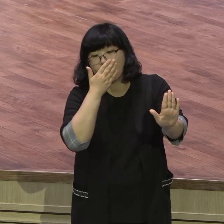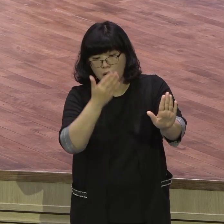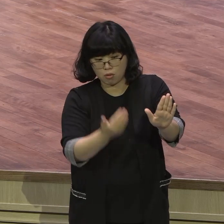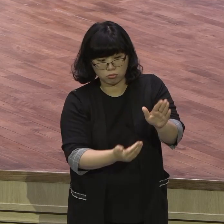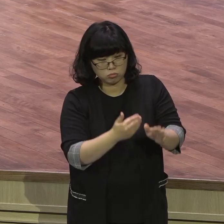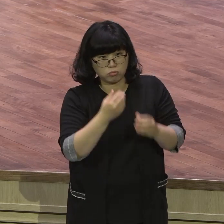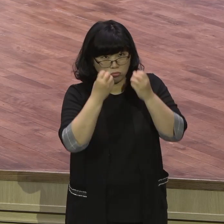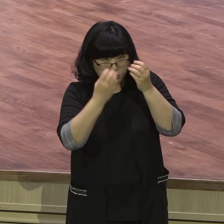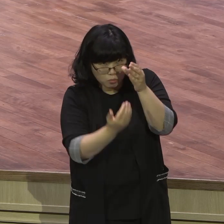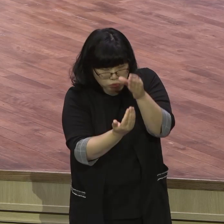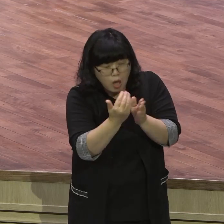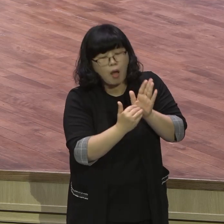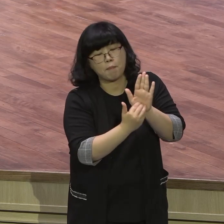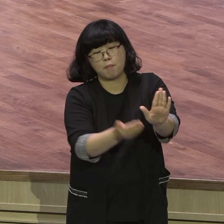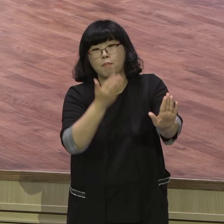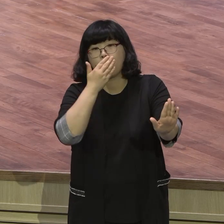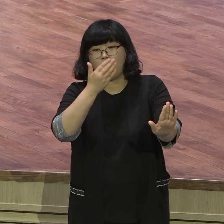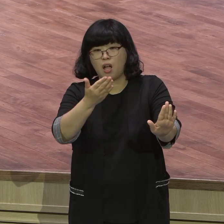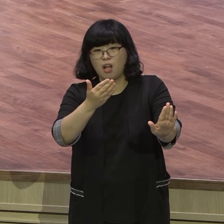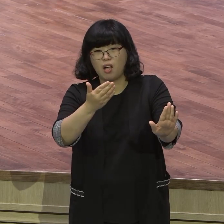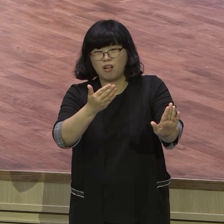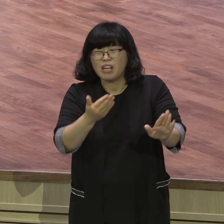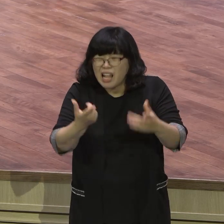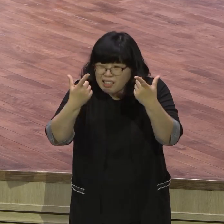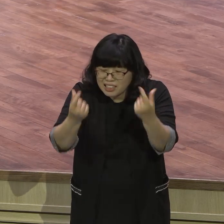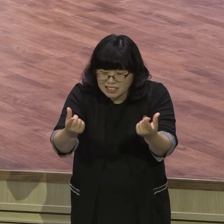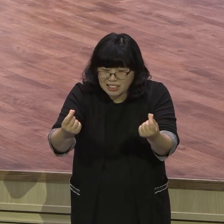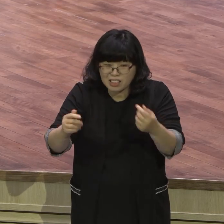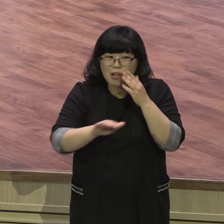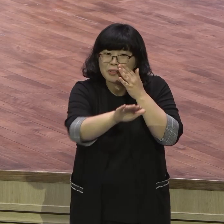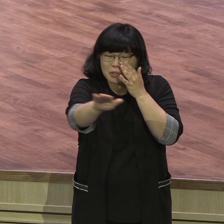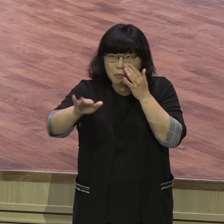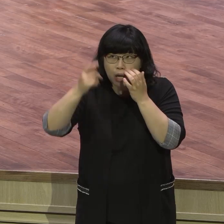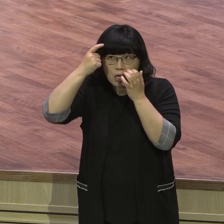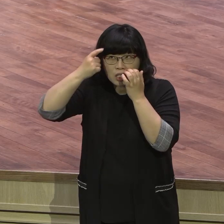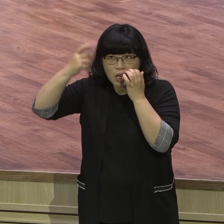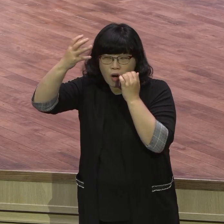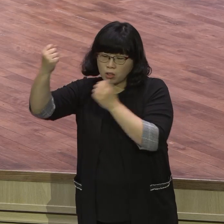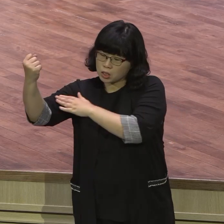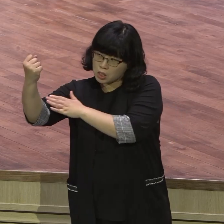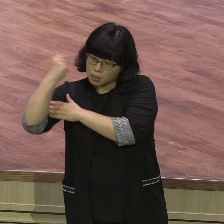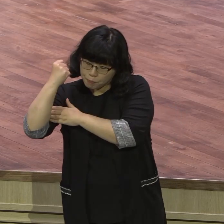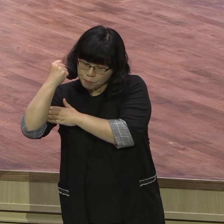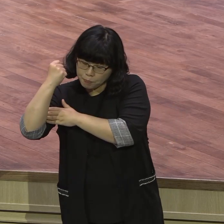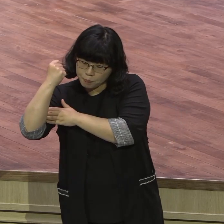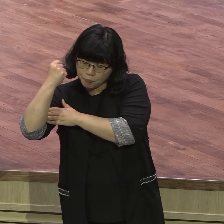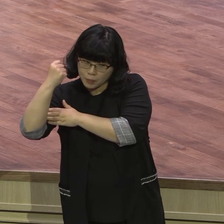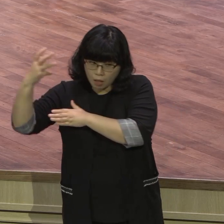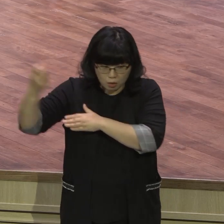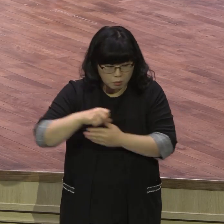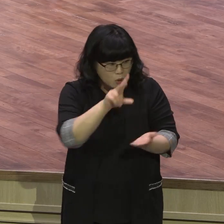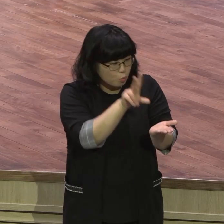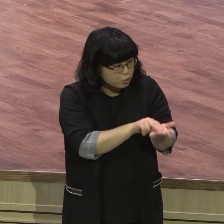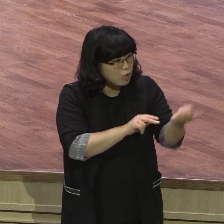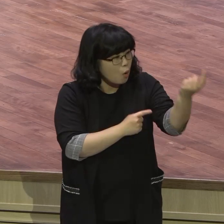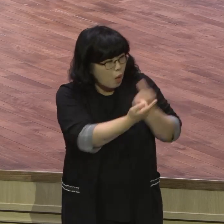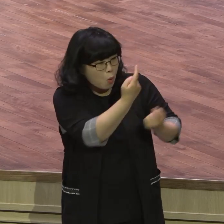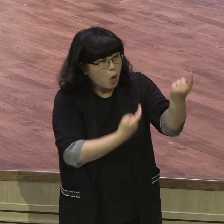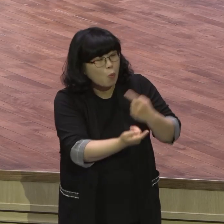복음 속에 복음 영적인 영양을 받으면요 여러분 속에 모든 것이 다 자기다 태워주신